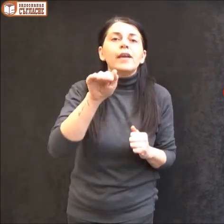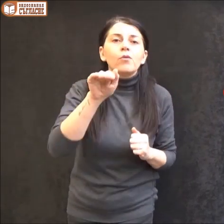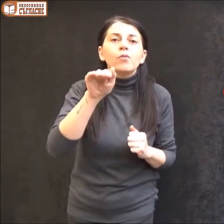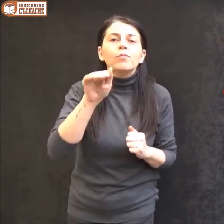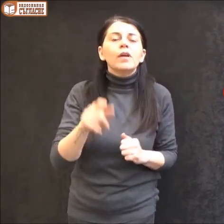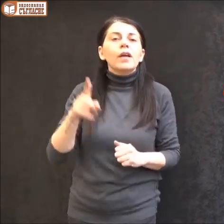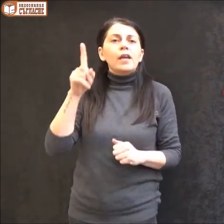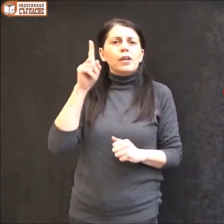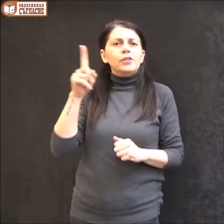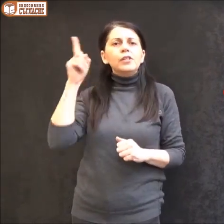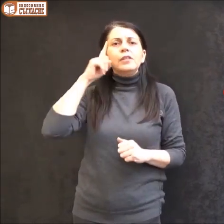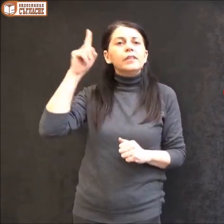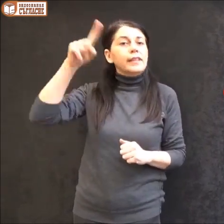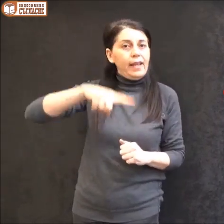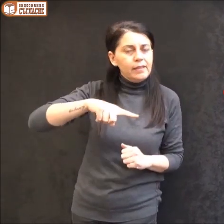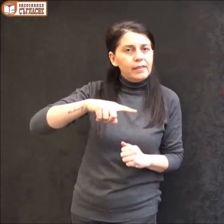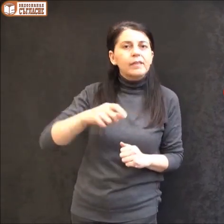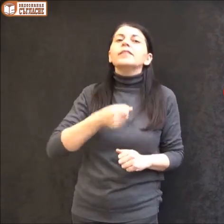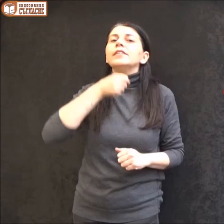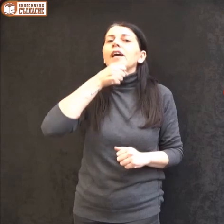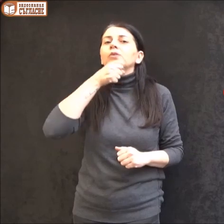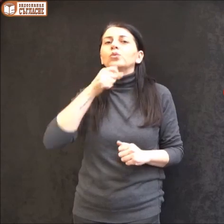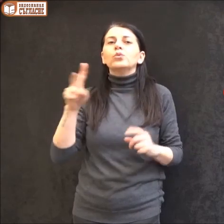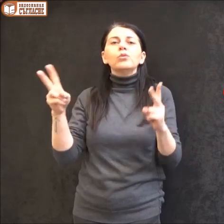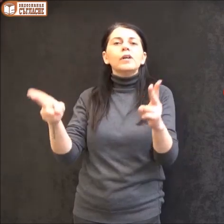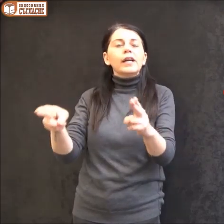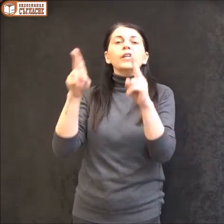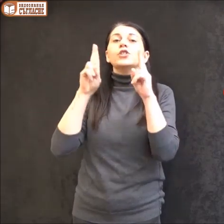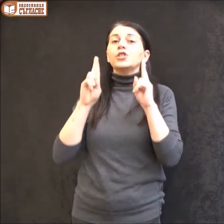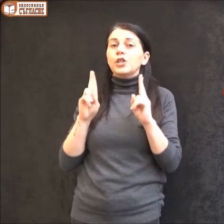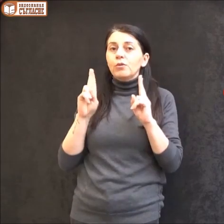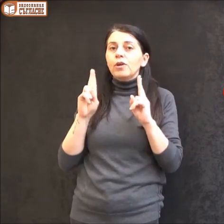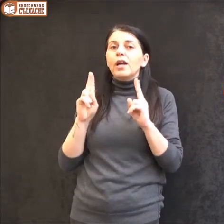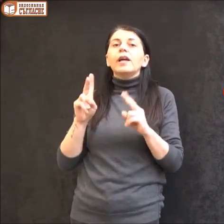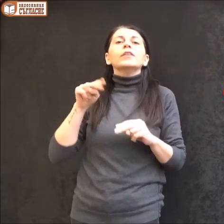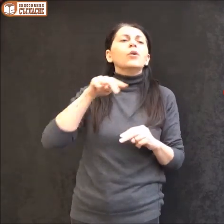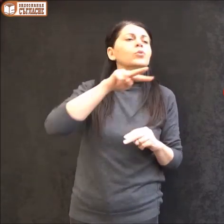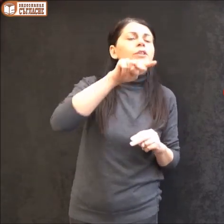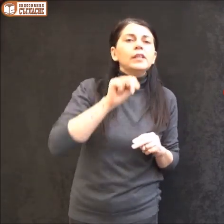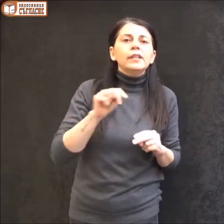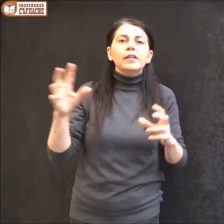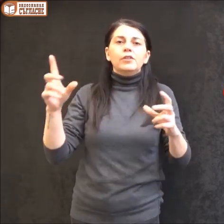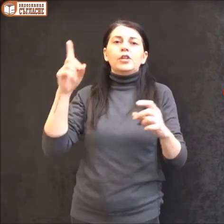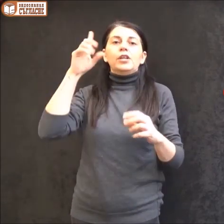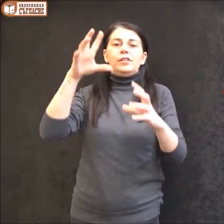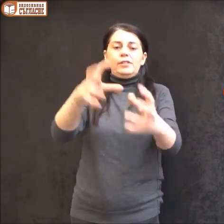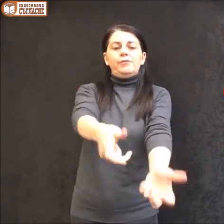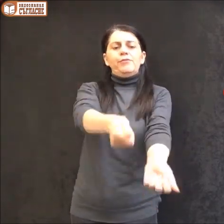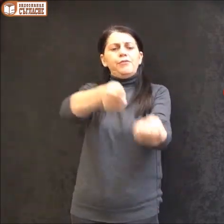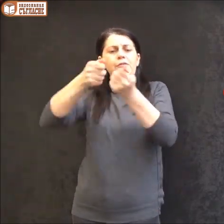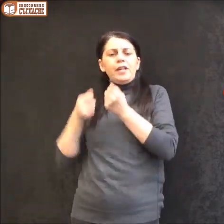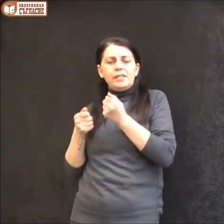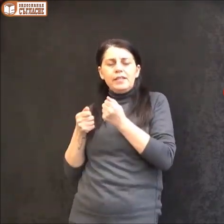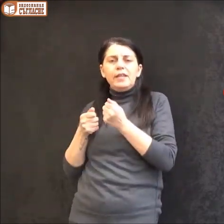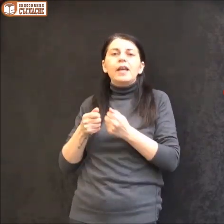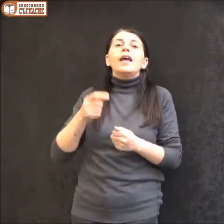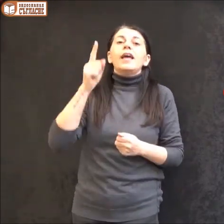село. Един ден дядото решил да отиде да извади